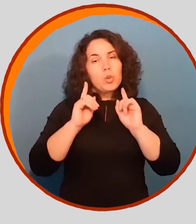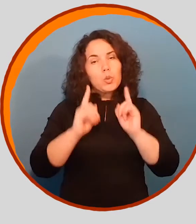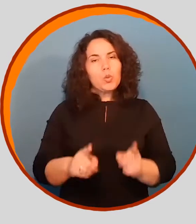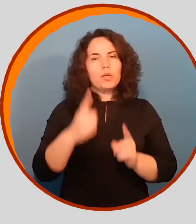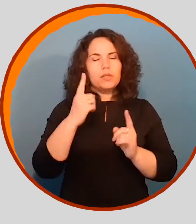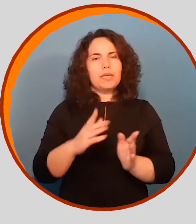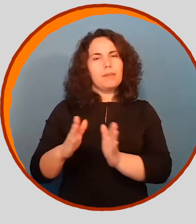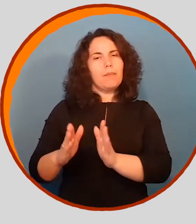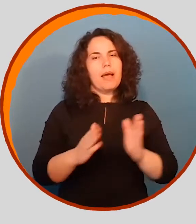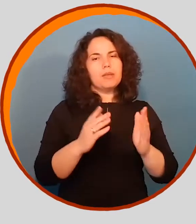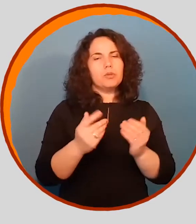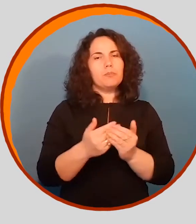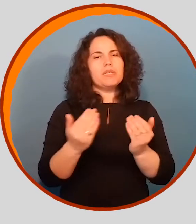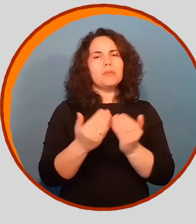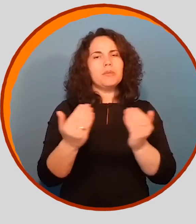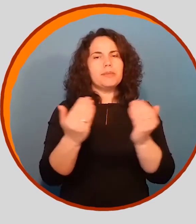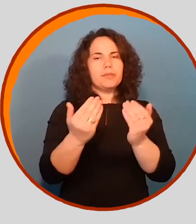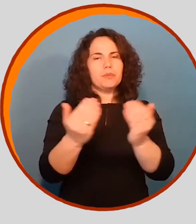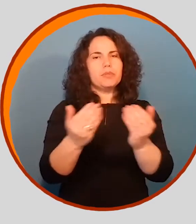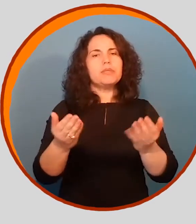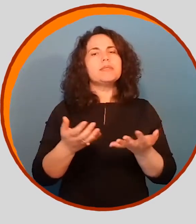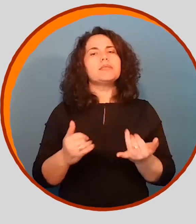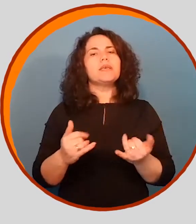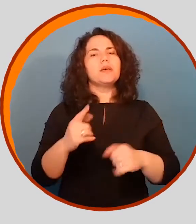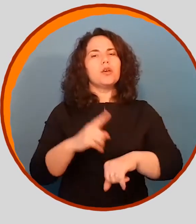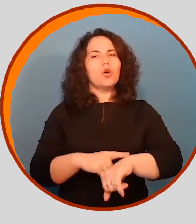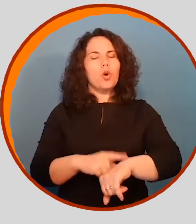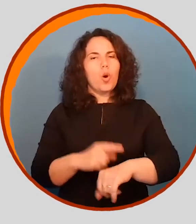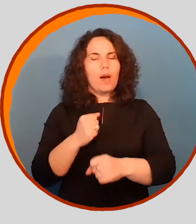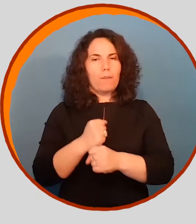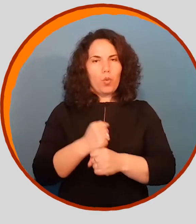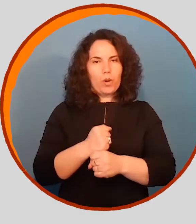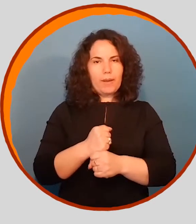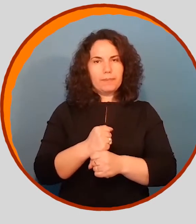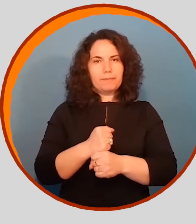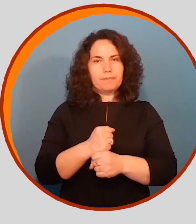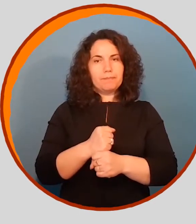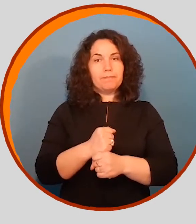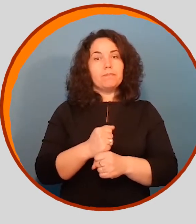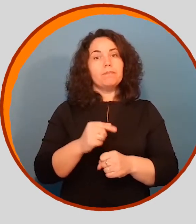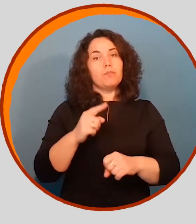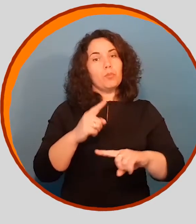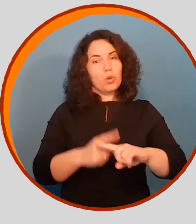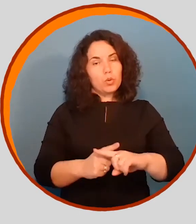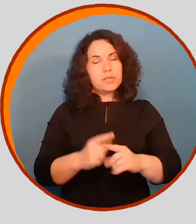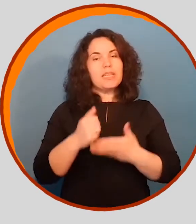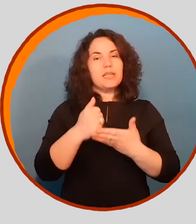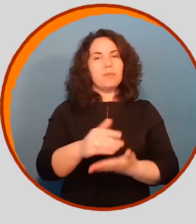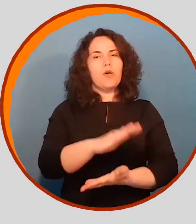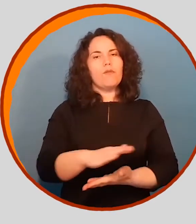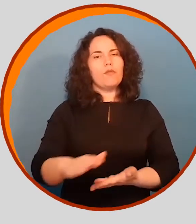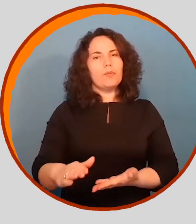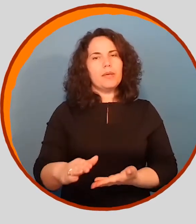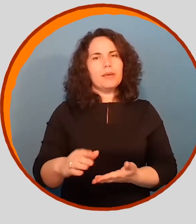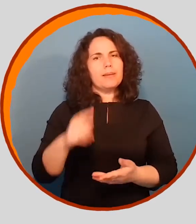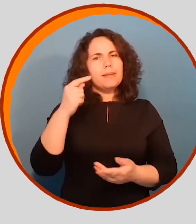këto kushte, sepse struktura mëson fëmijën ha si të menaxhojë në mënyrë konstruktive